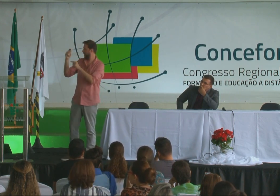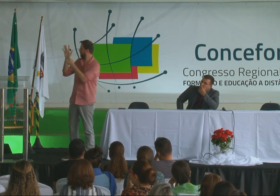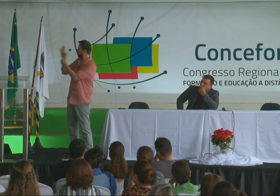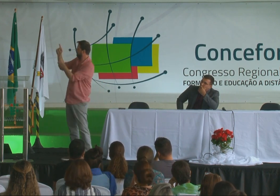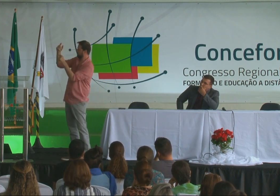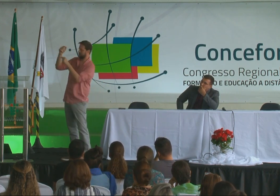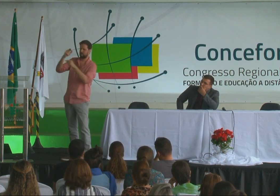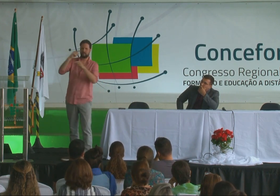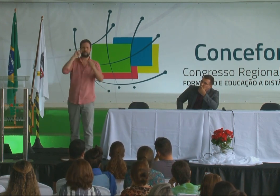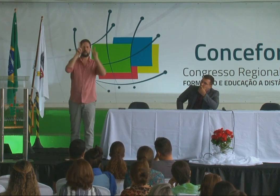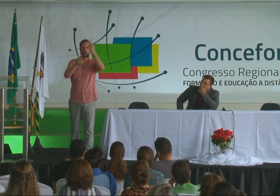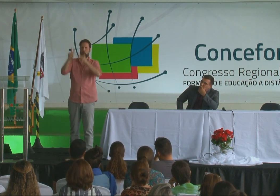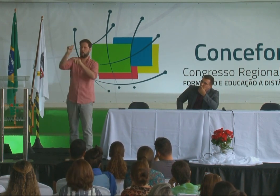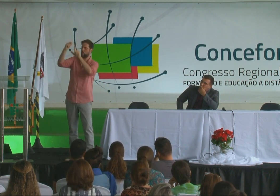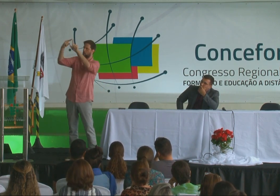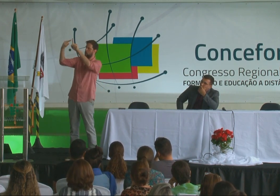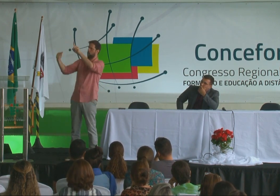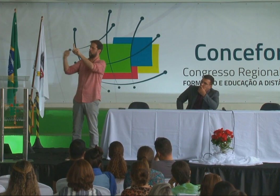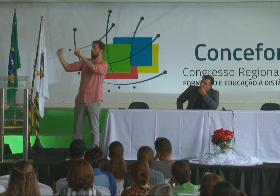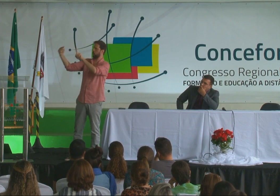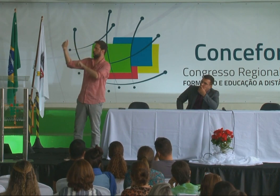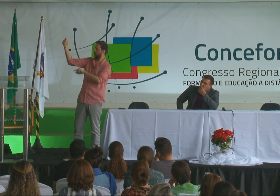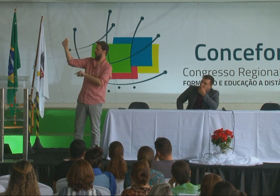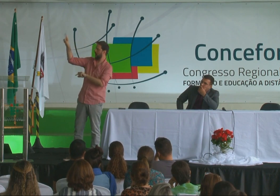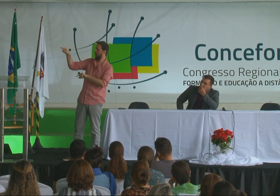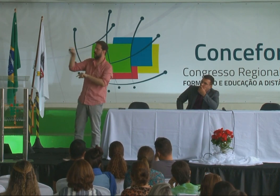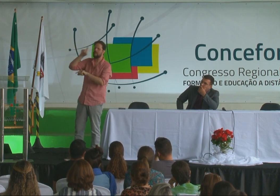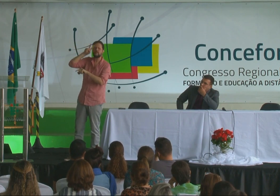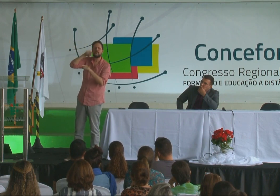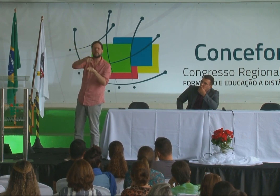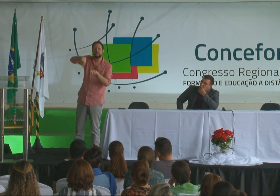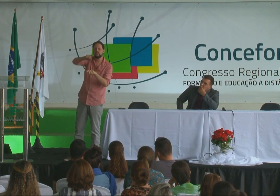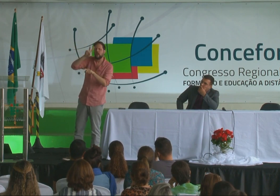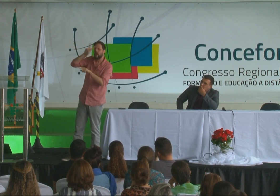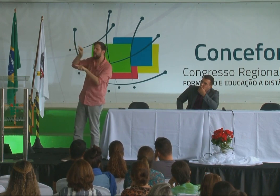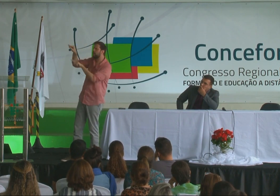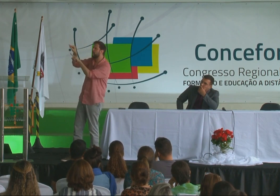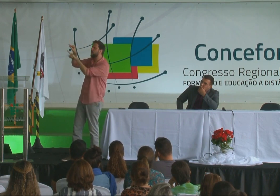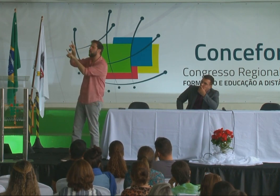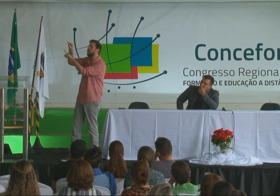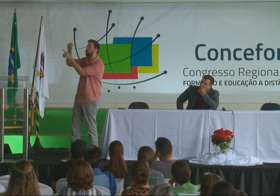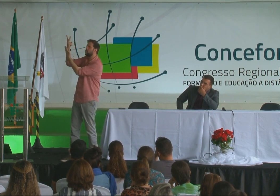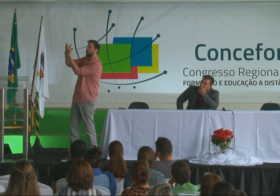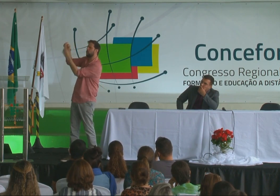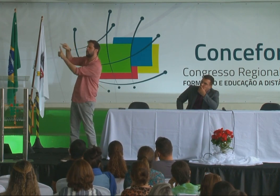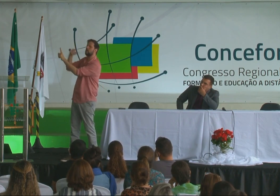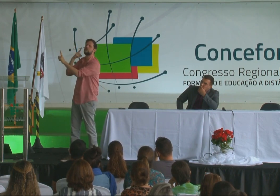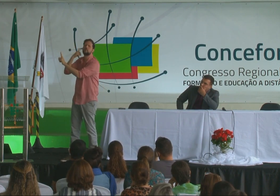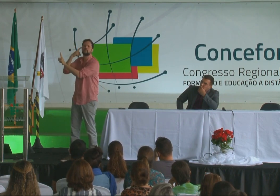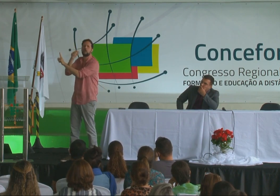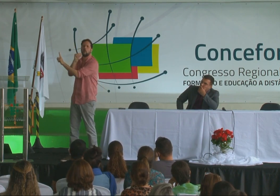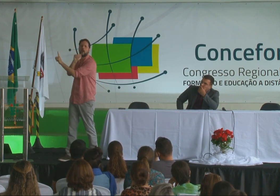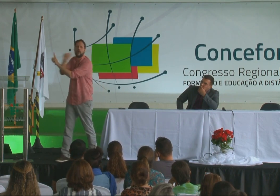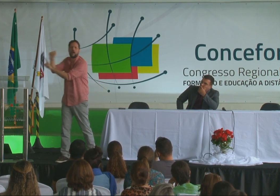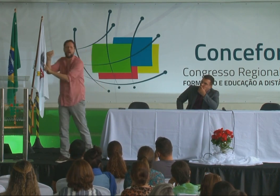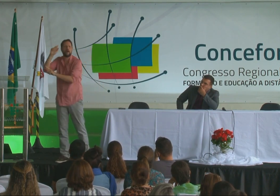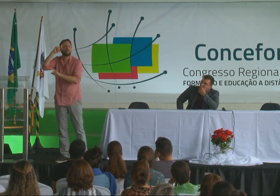por exemplo, ele existe um vídeo e alguma coisa específica mostra, por exemplo, com a letra A. Coloca o desenho. Ele